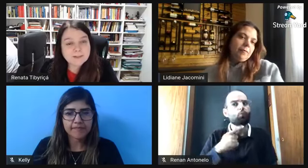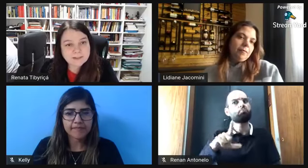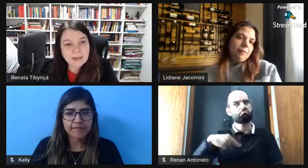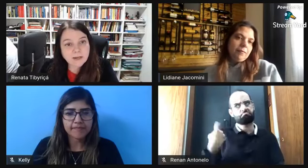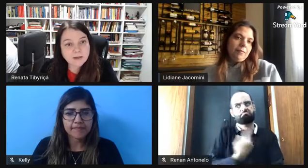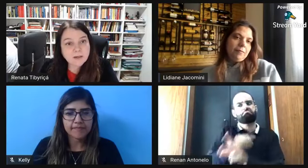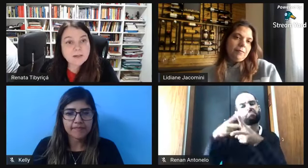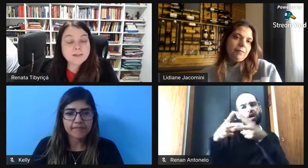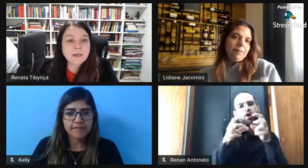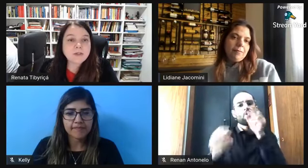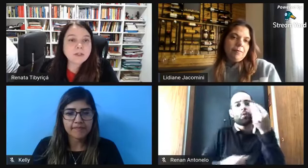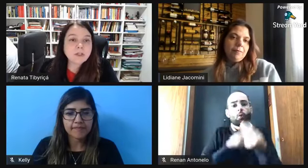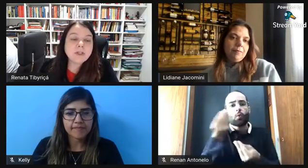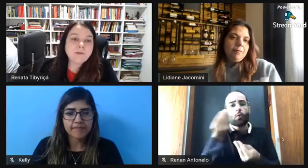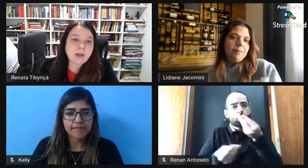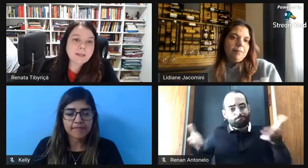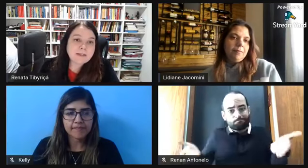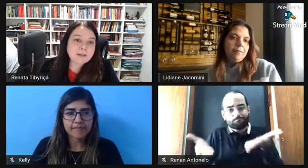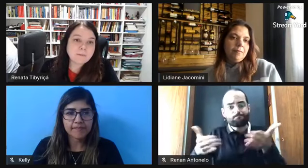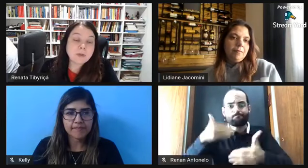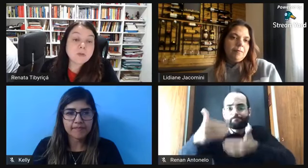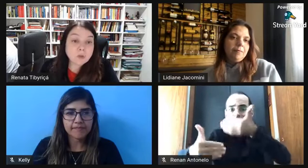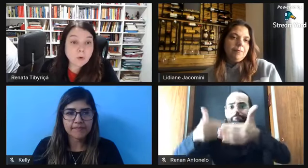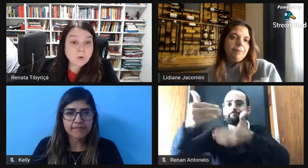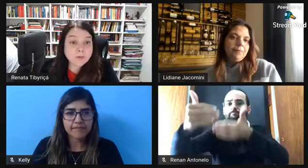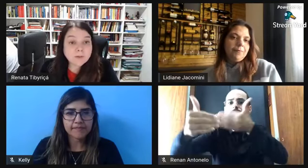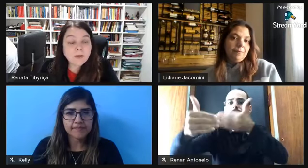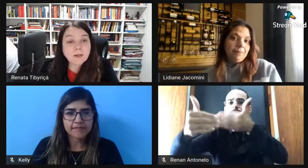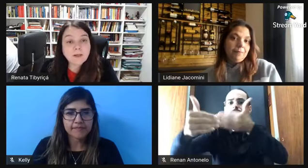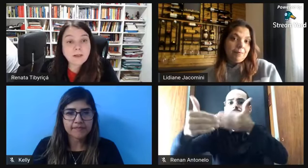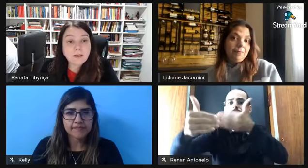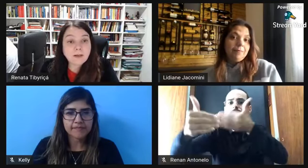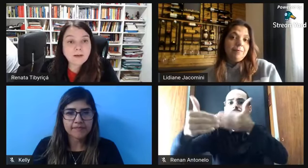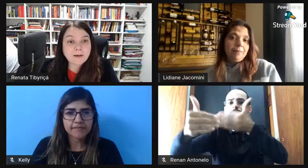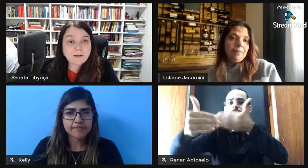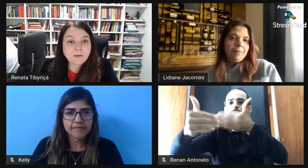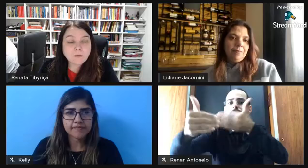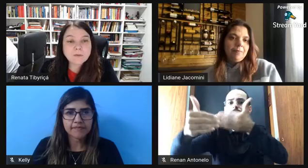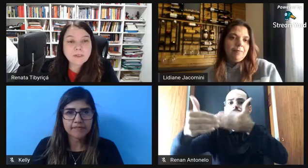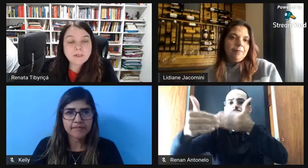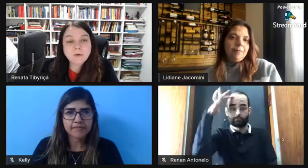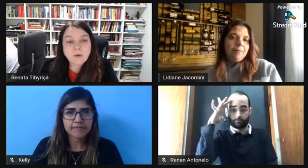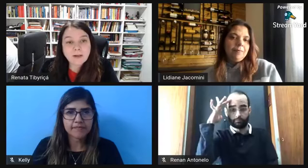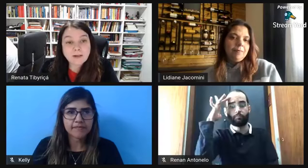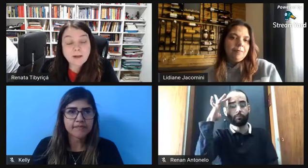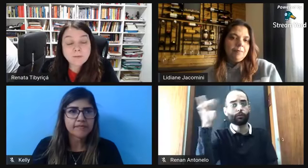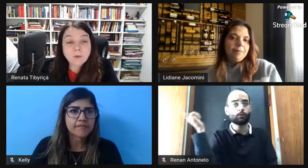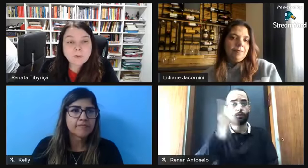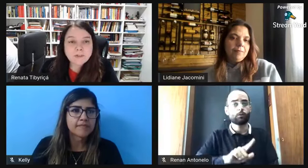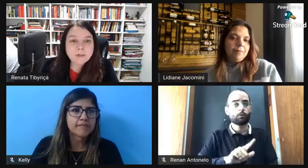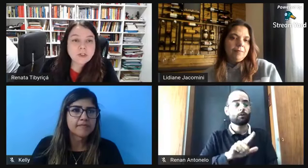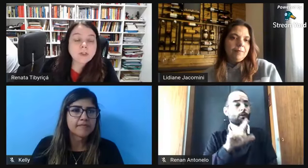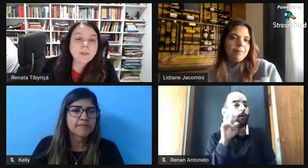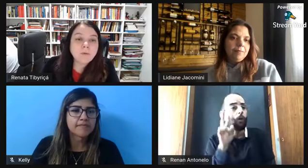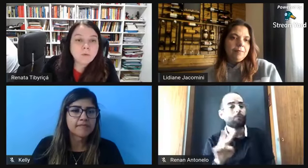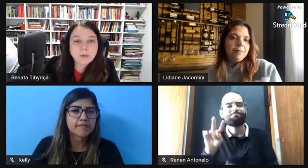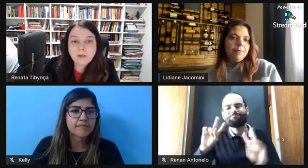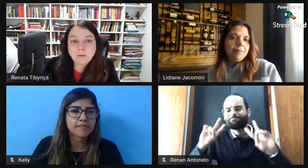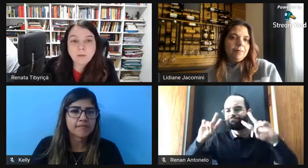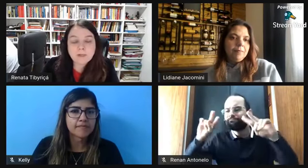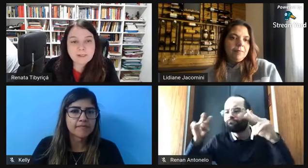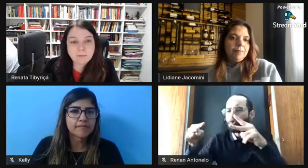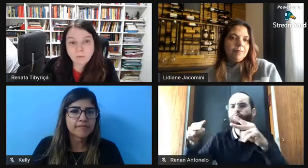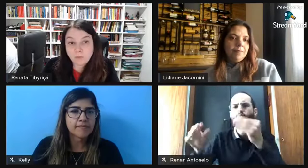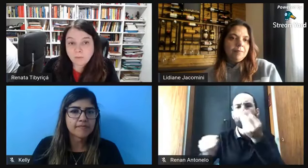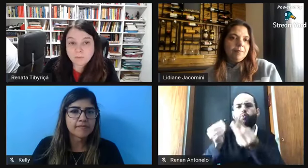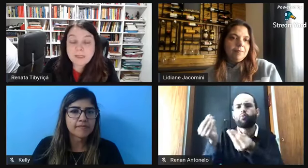poderia avançar se a gente tivesse pessoas que conseguissem olhar que a importância de a gente ter no